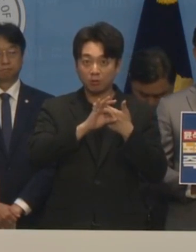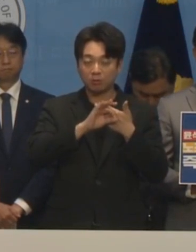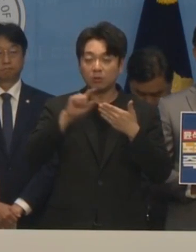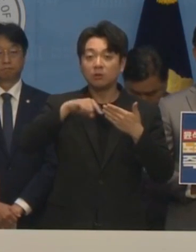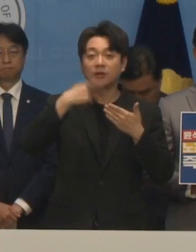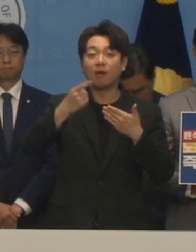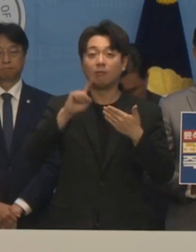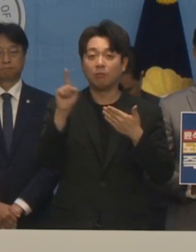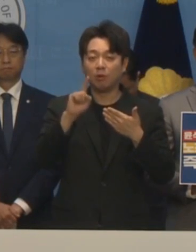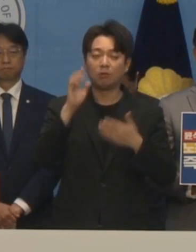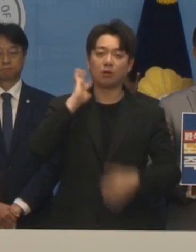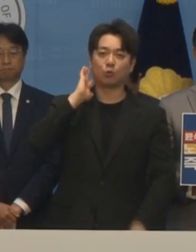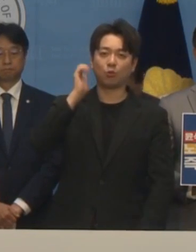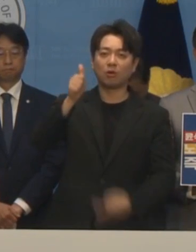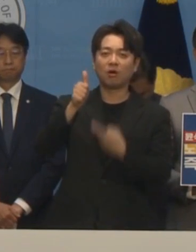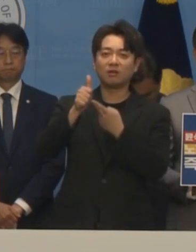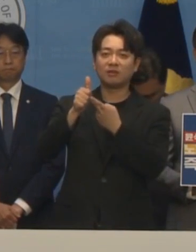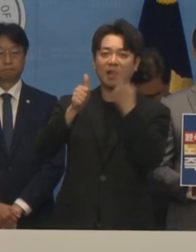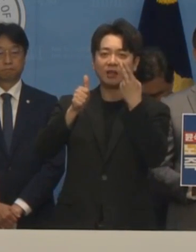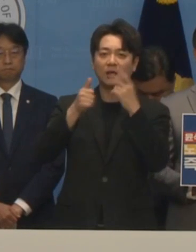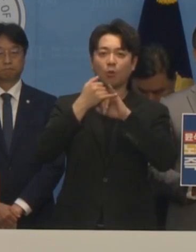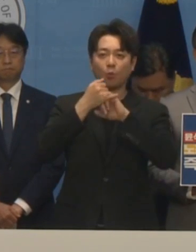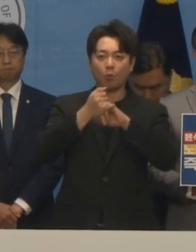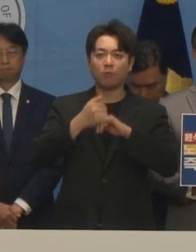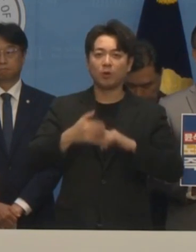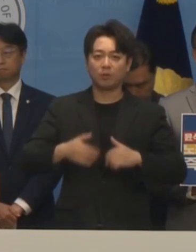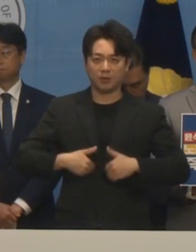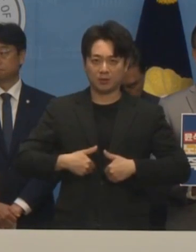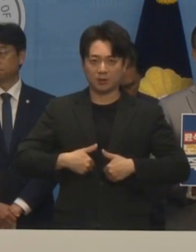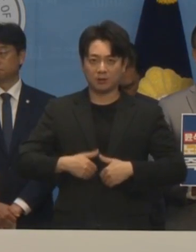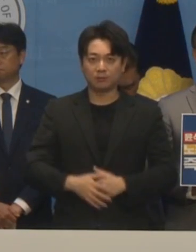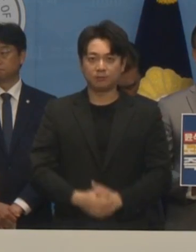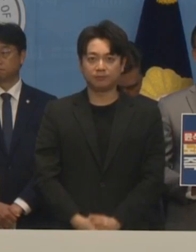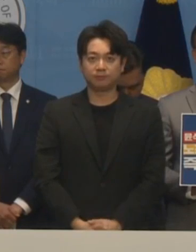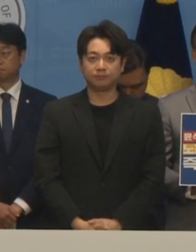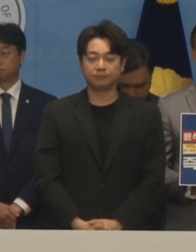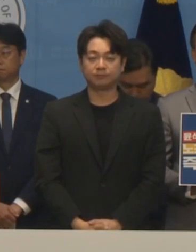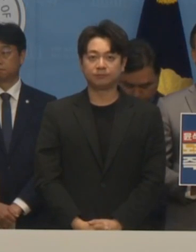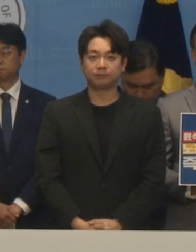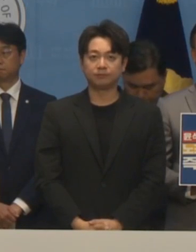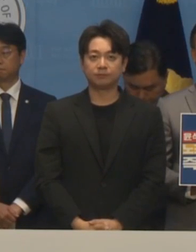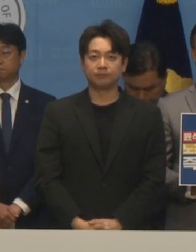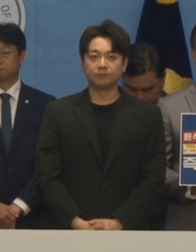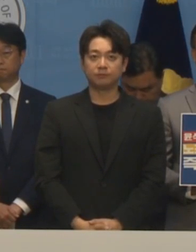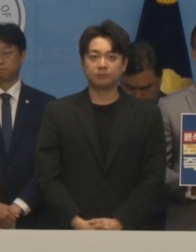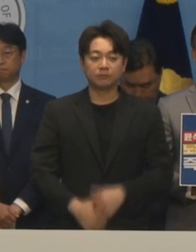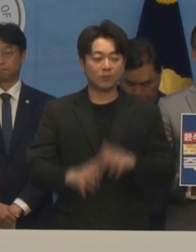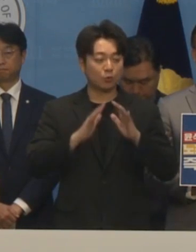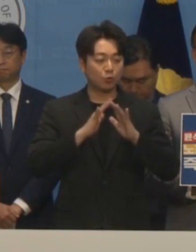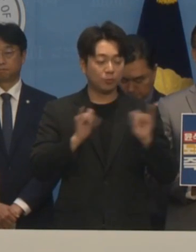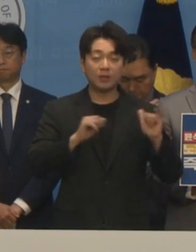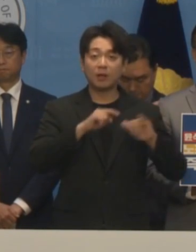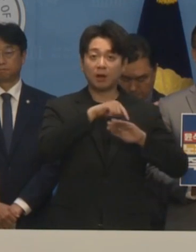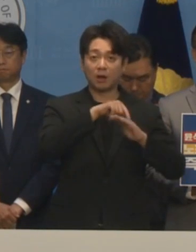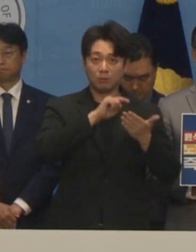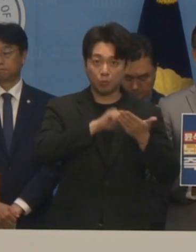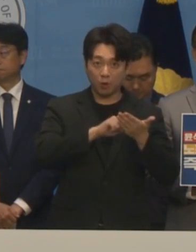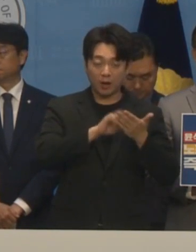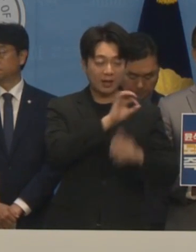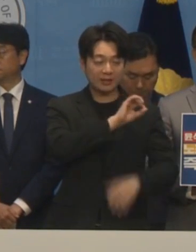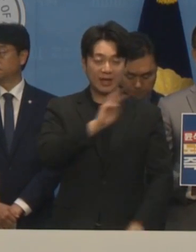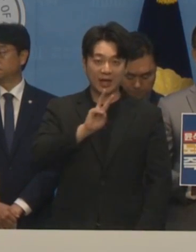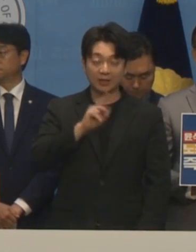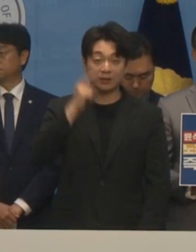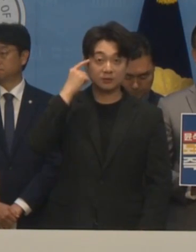탄핵밖에 없습니다. 이것을 명심하고 반드시 윤석열 대통령과 정부 여당은 국민의 민심과 야당의 요구에